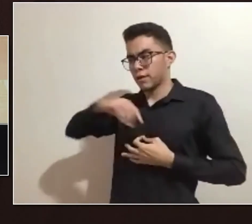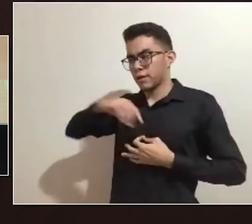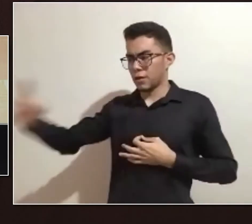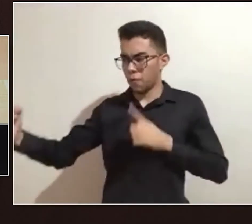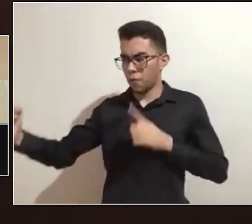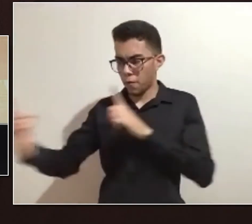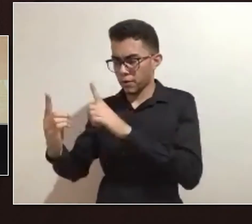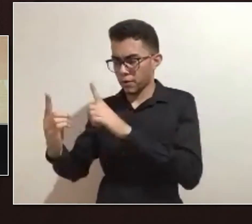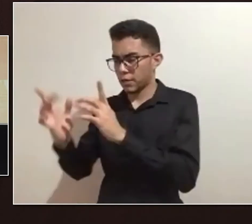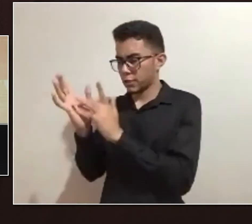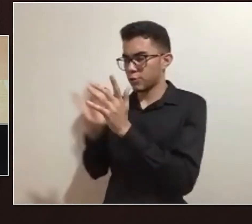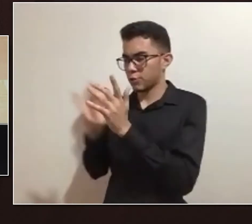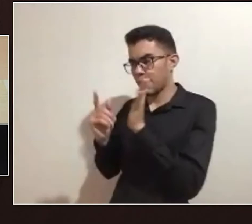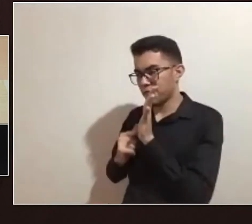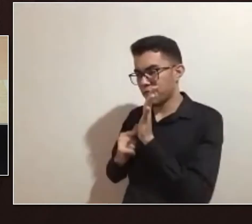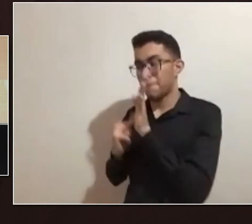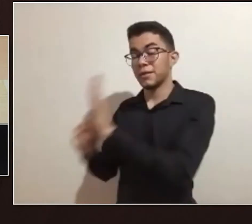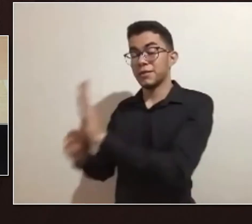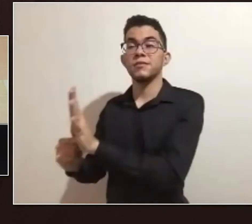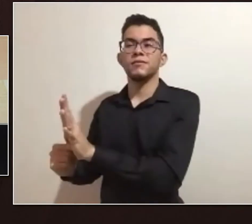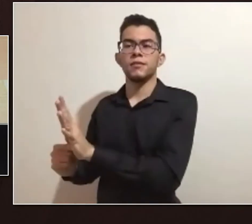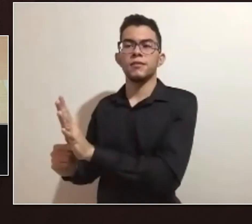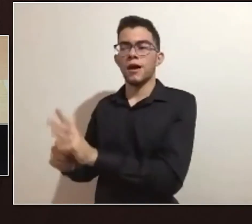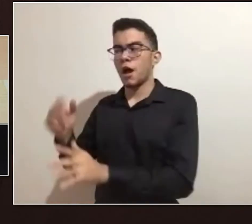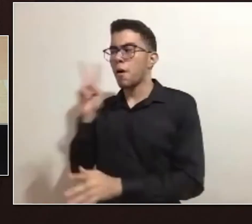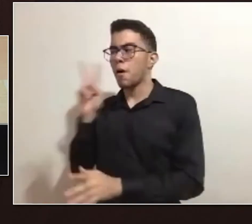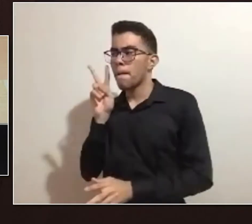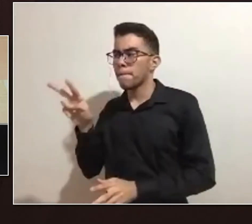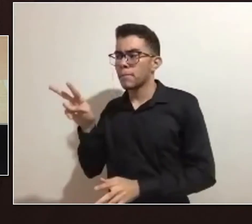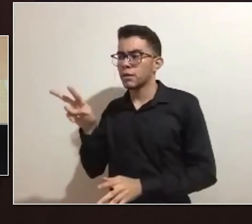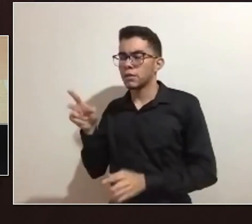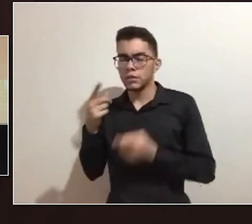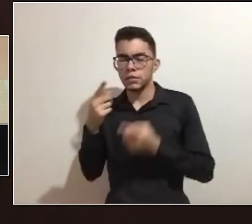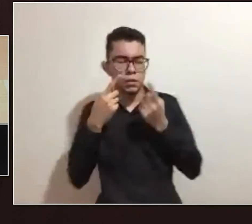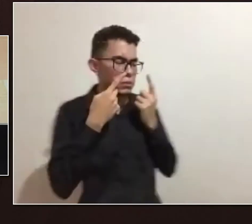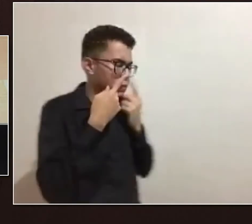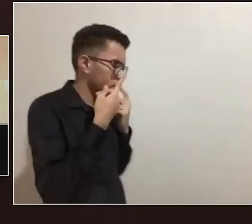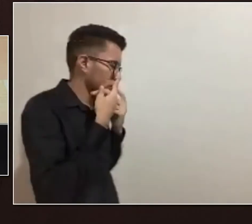pessoa e está chorando. Porque Deus tocou no coração dela.